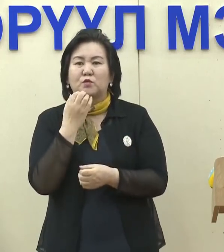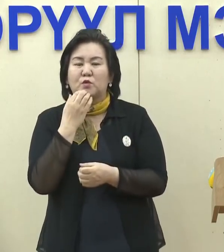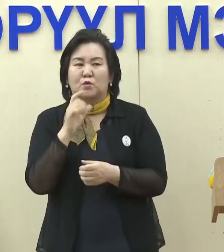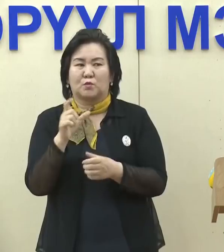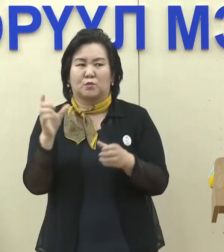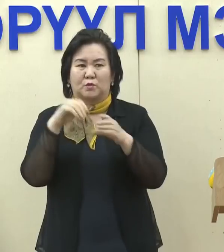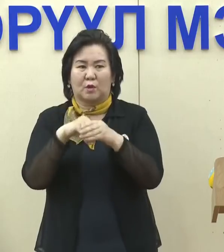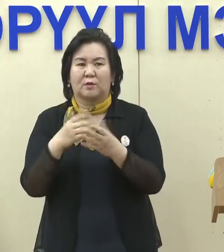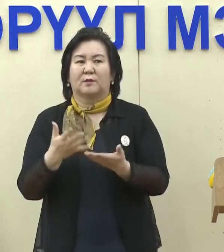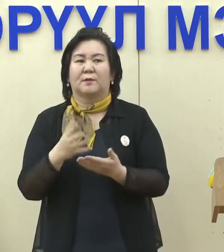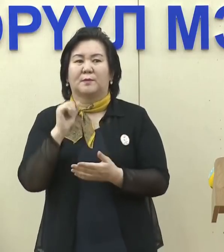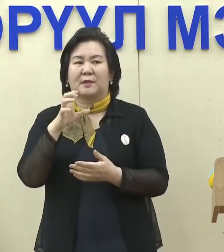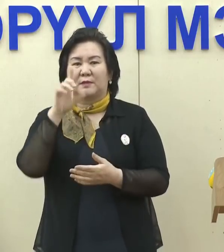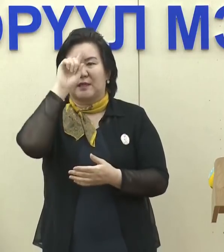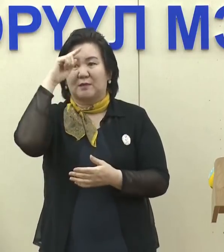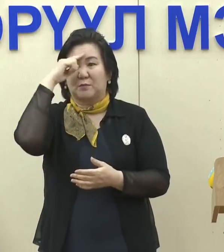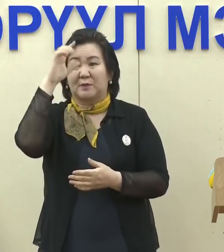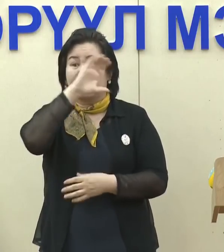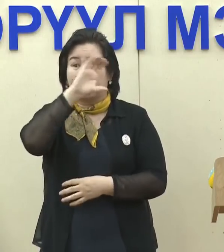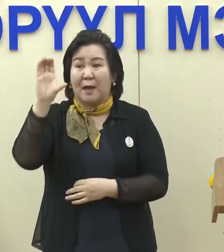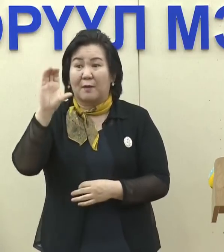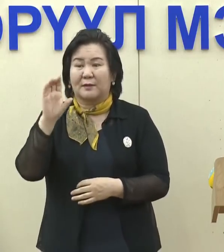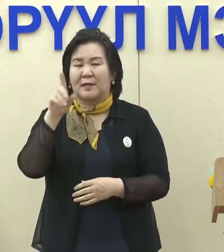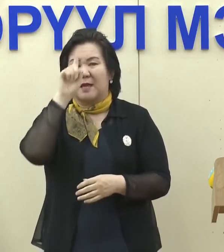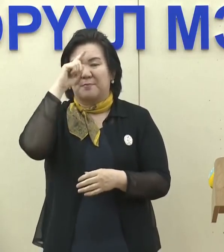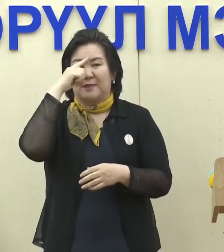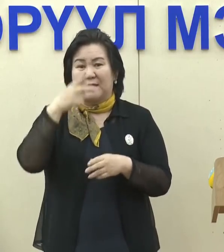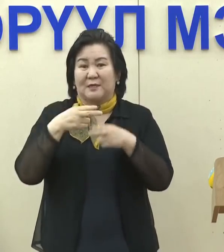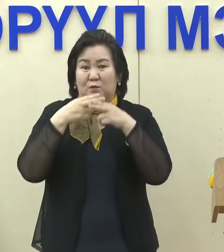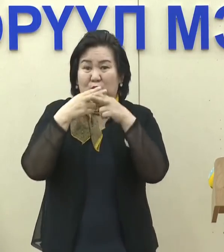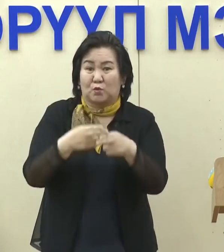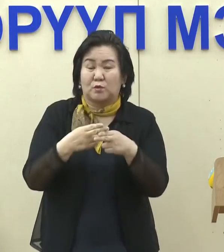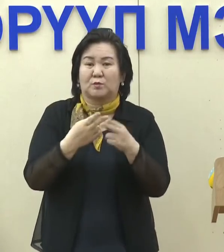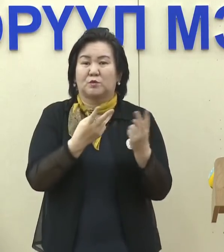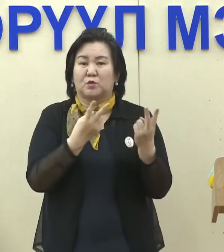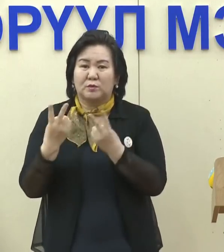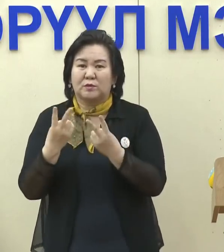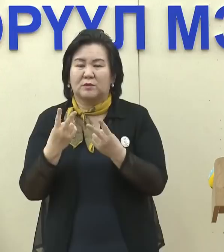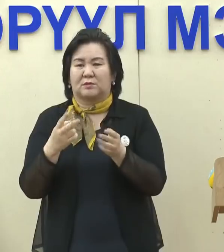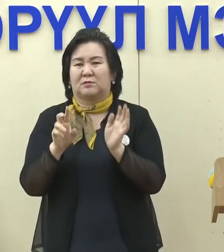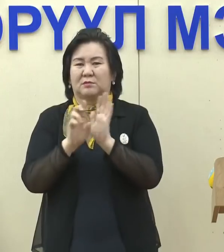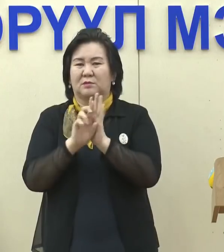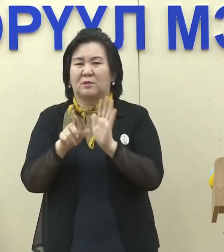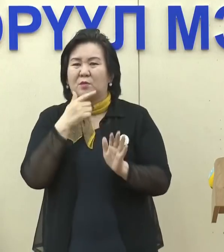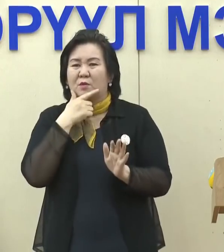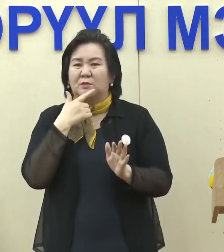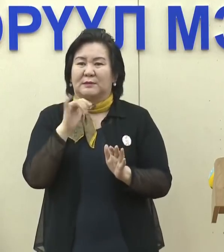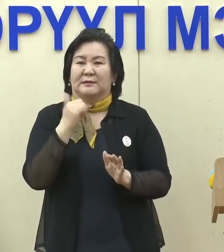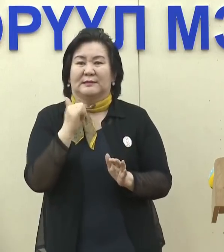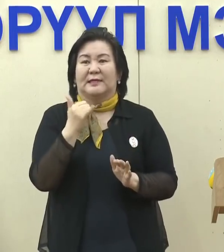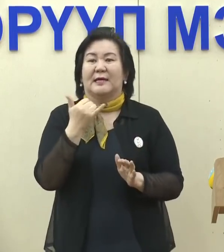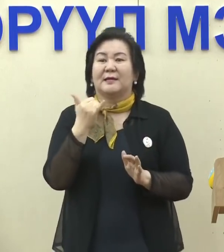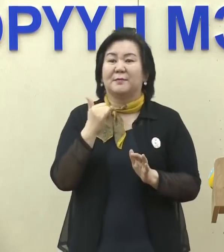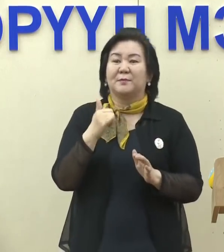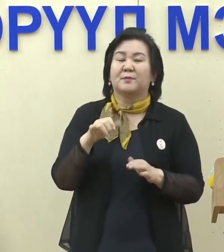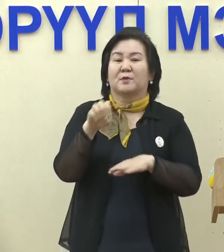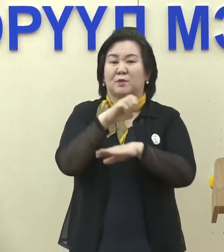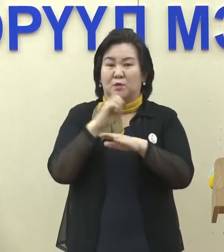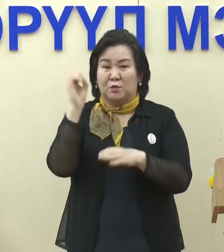олгох. За мөн одоо эрүүл мэндийн байгууллагт эмнэлгийн тусламж үйлчилгээ одоо үзүүлэгч боломжгүй гэдгээ бол зарим Европын одоо орнууд